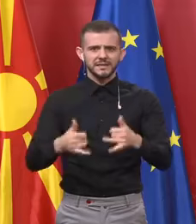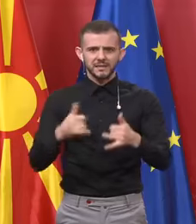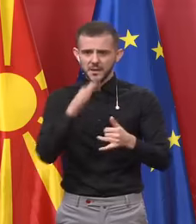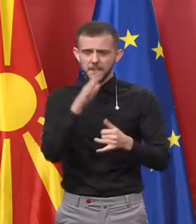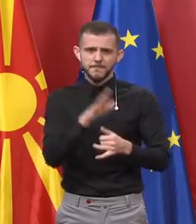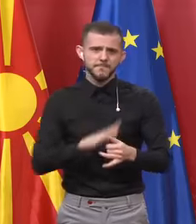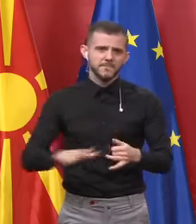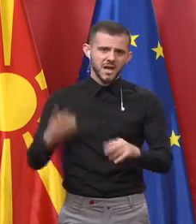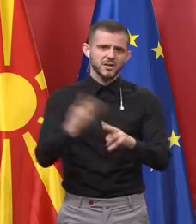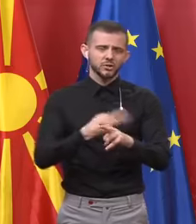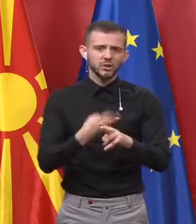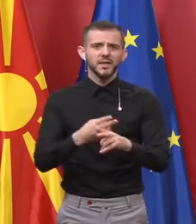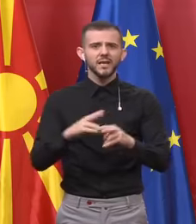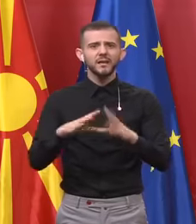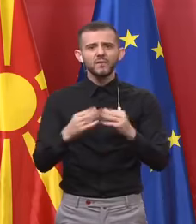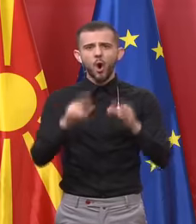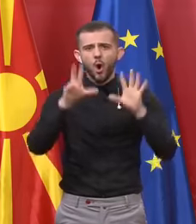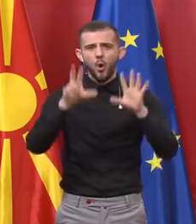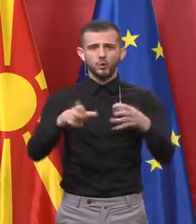нашата земја изнесува